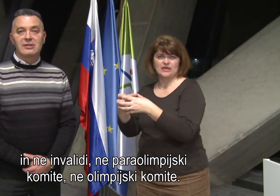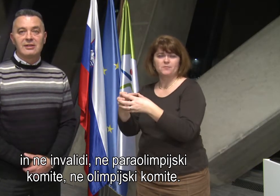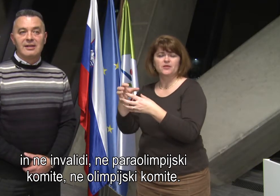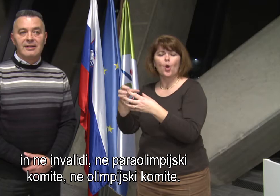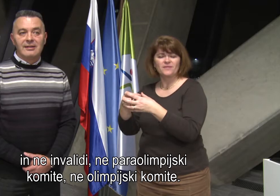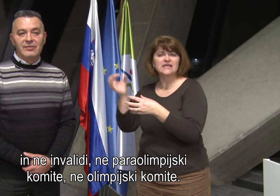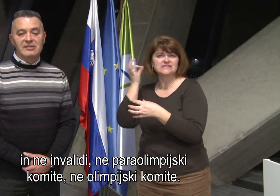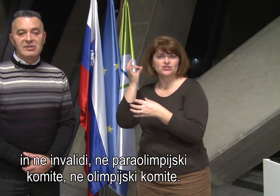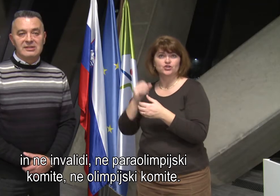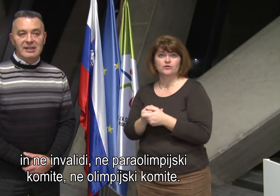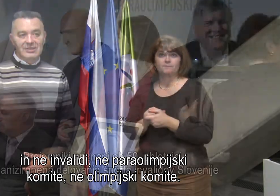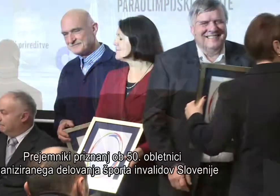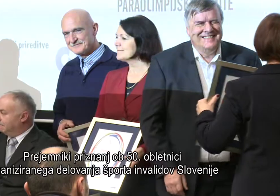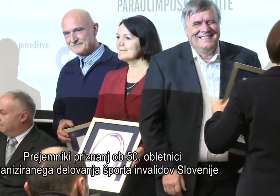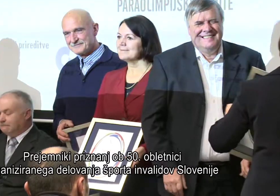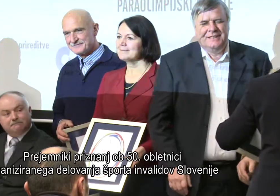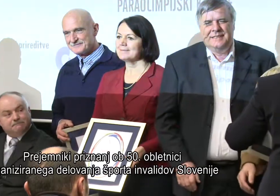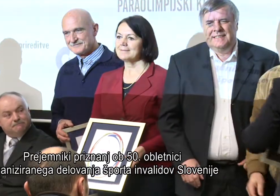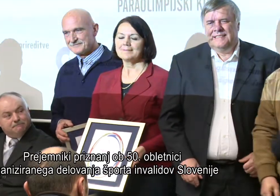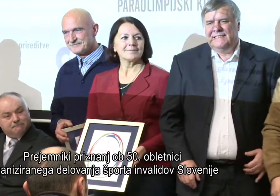slišečih. Jaz mislim, da...